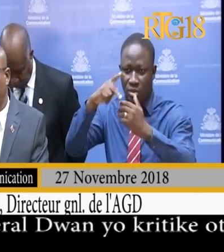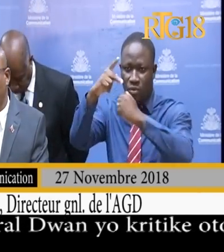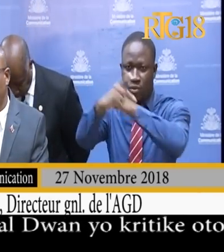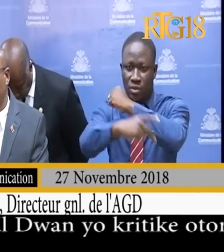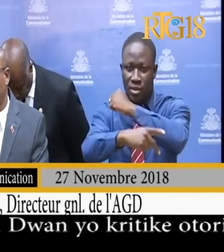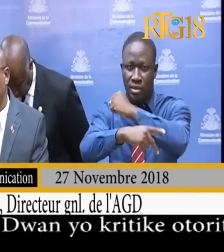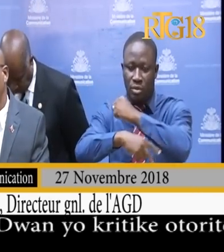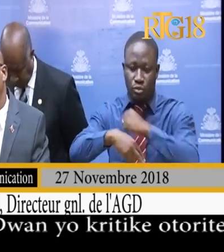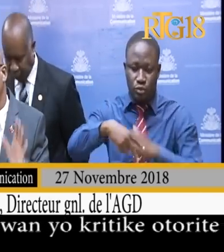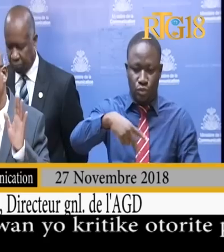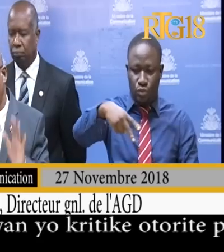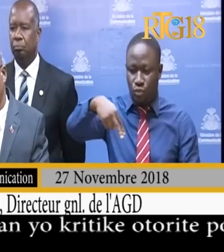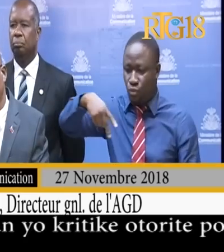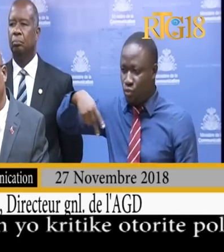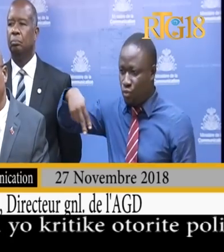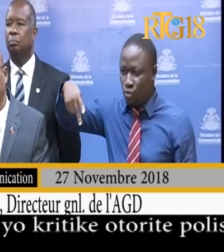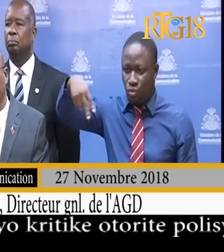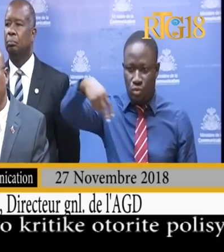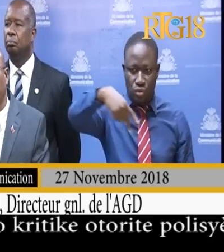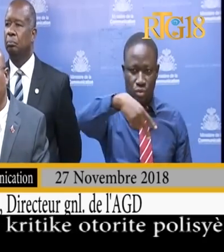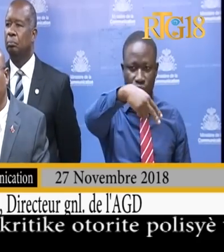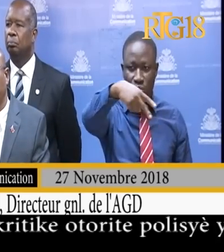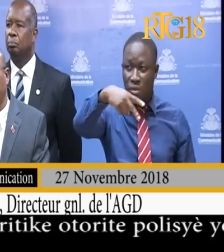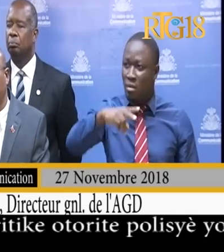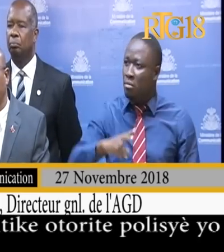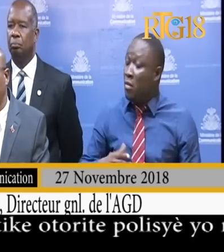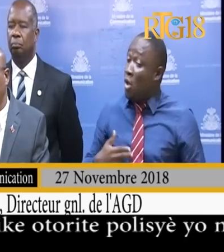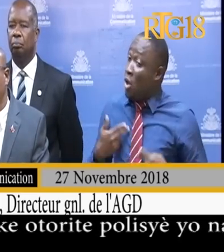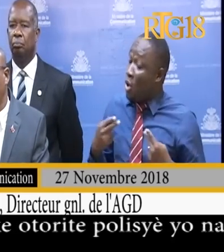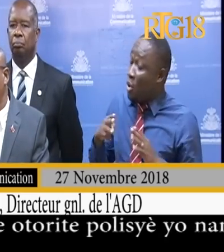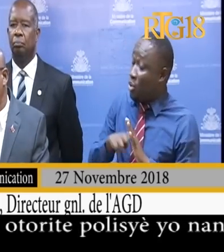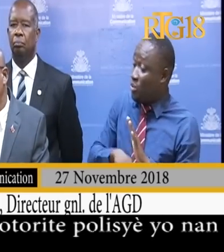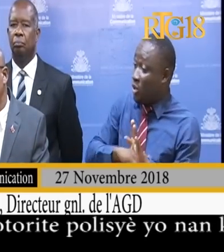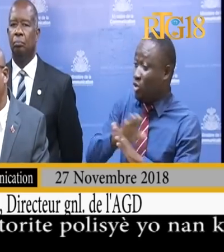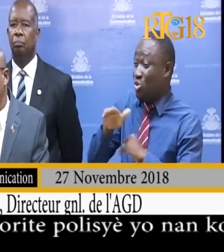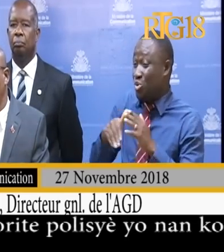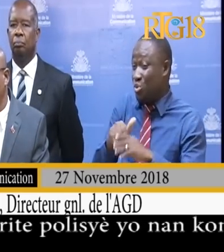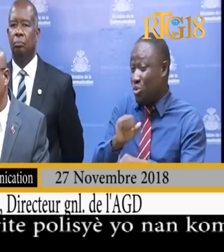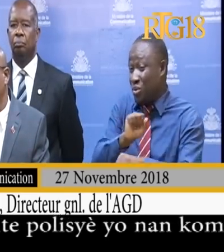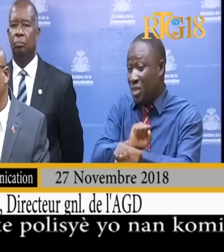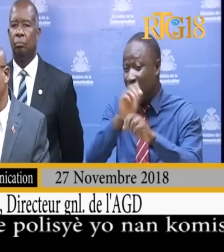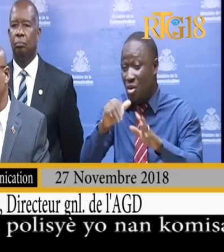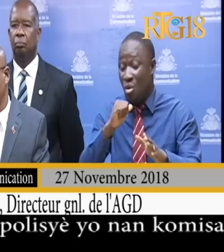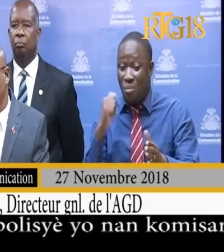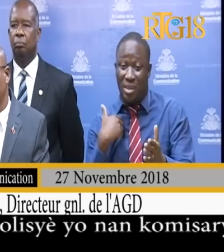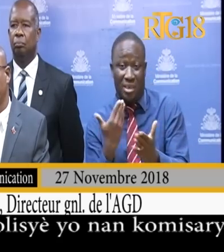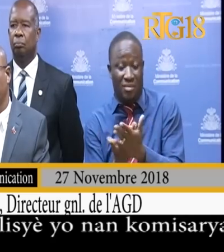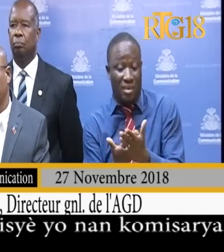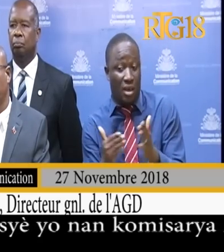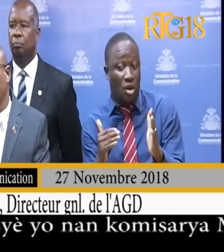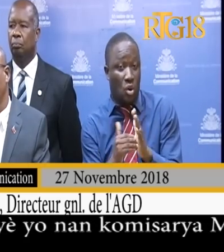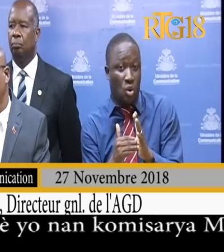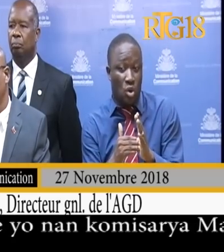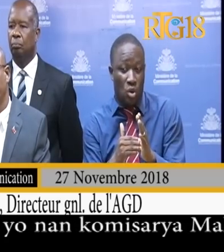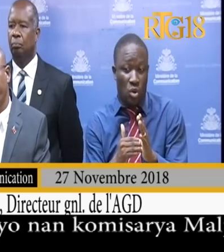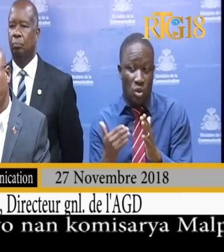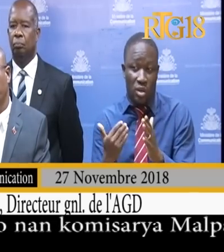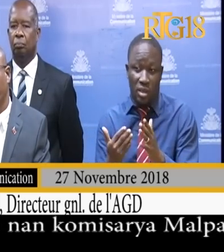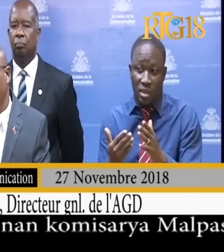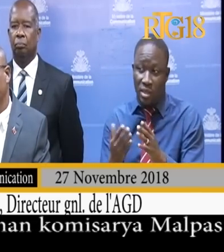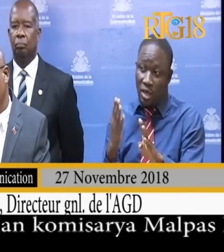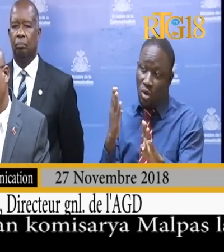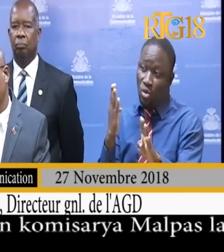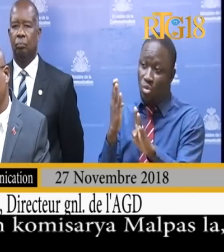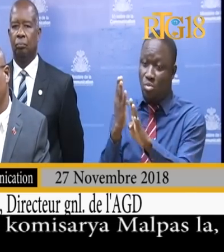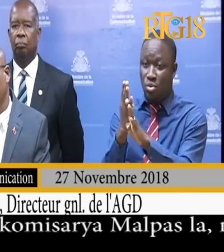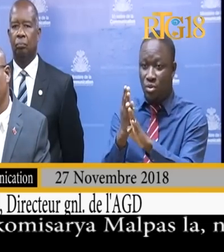Mais heureusement, tous les employés ne sont pas encore arrivés, car ils ont des bus qui mènent